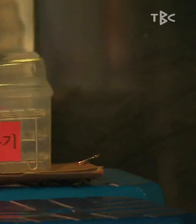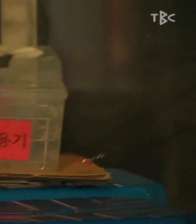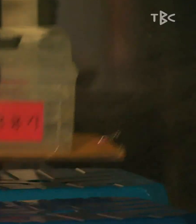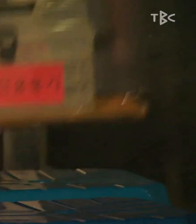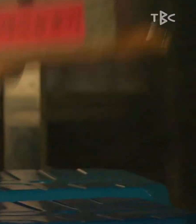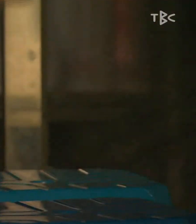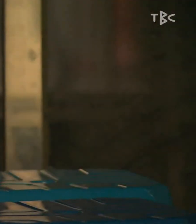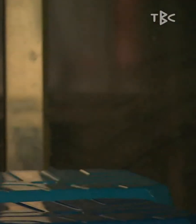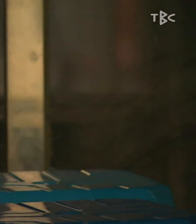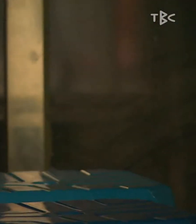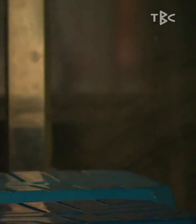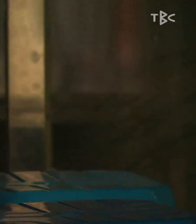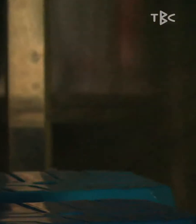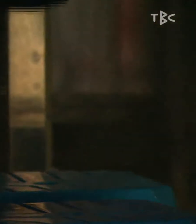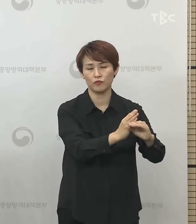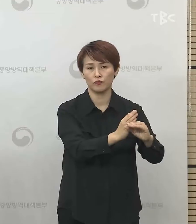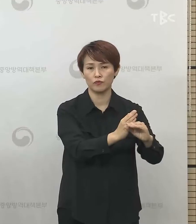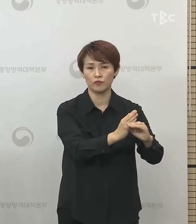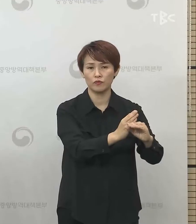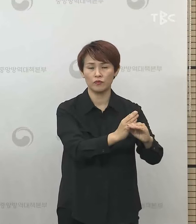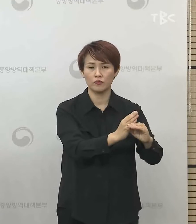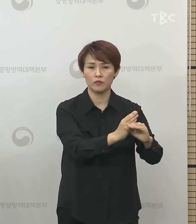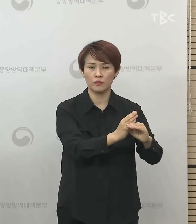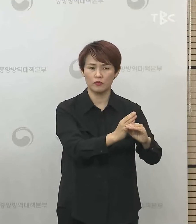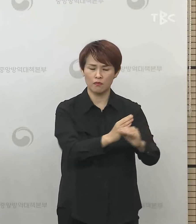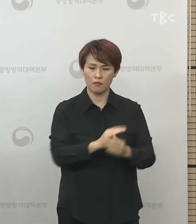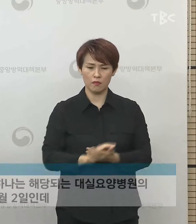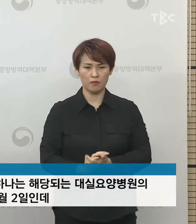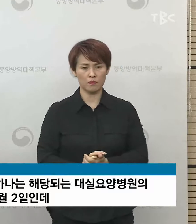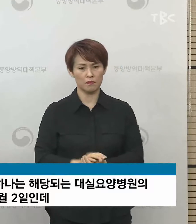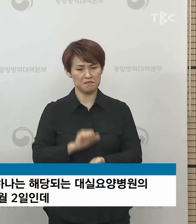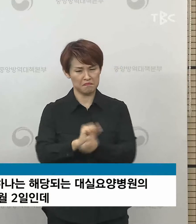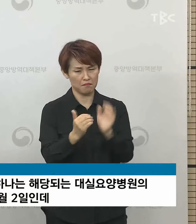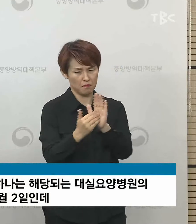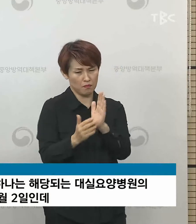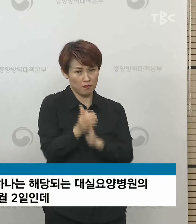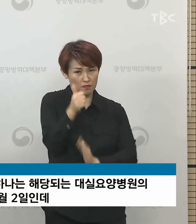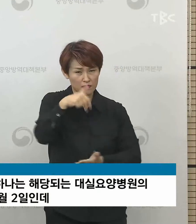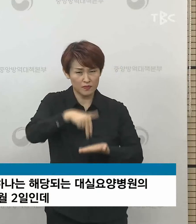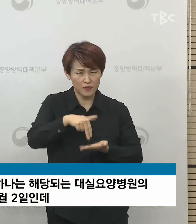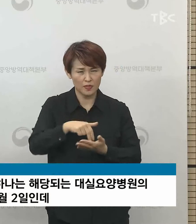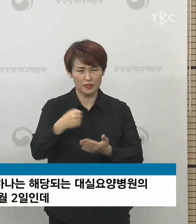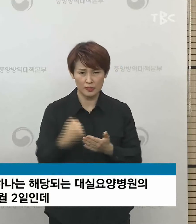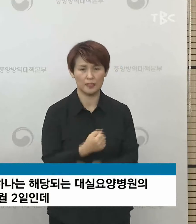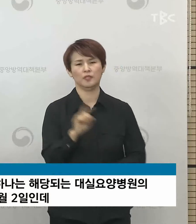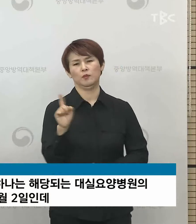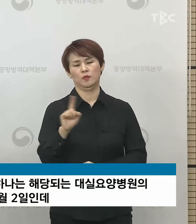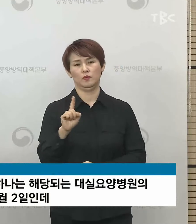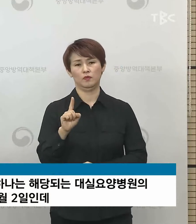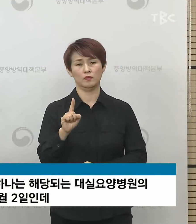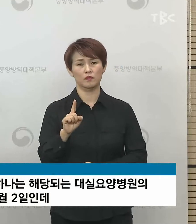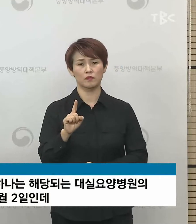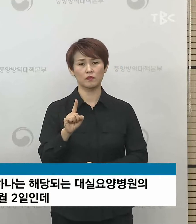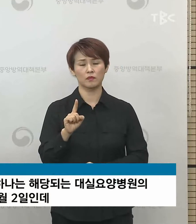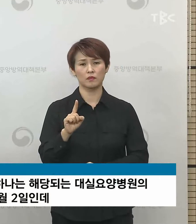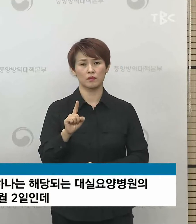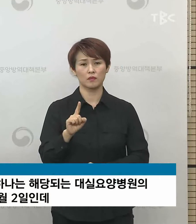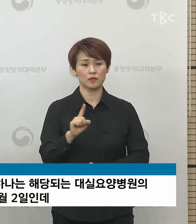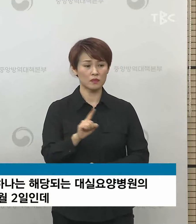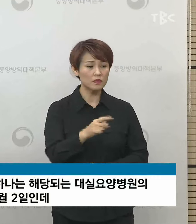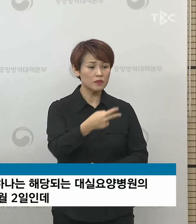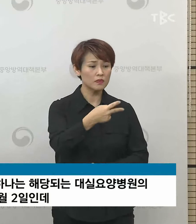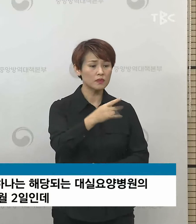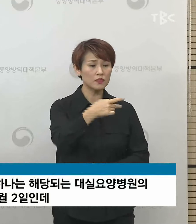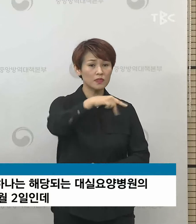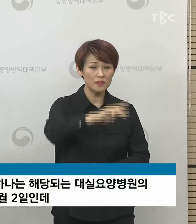답답함을 표시 할 정도입니다 방역당국 으로서 아쉬웠던 부분에 하나는 그 해당되는 대실